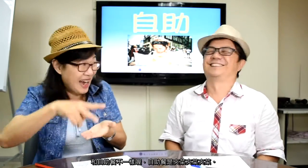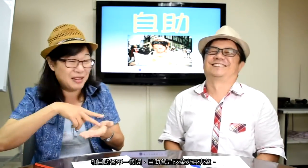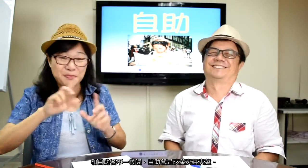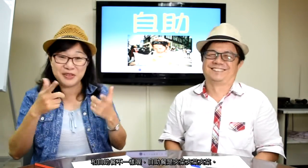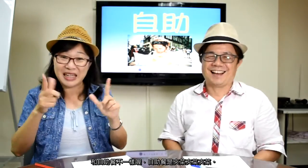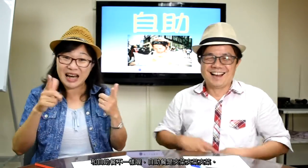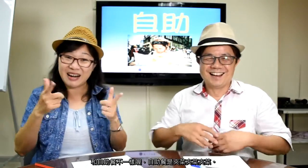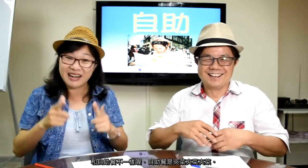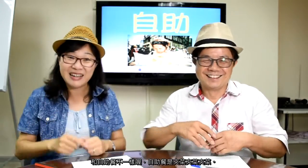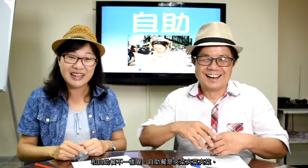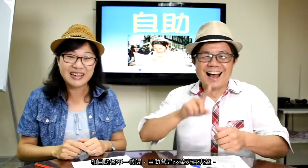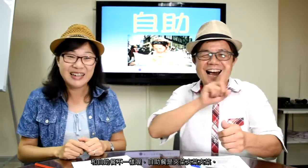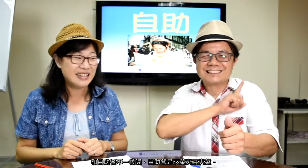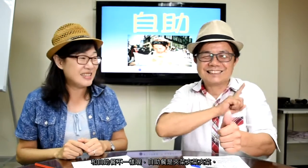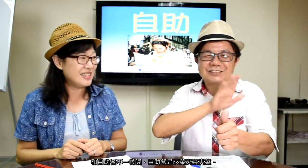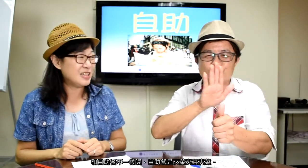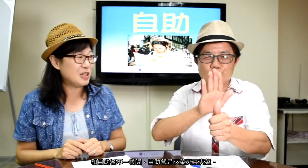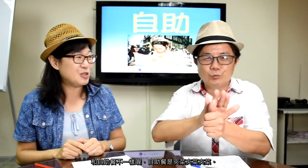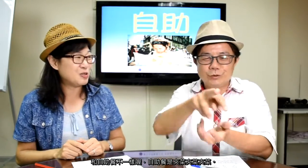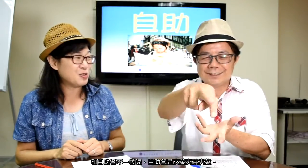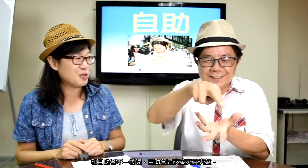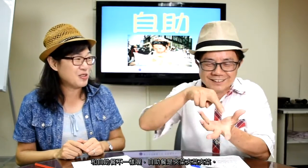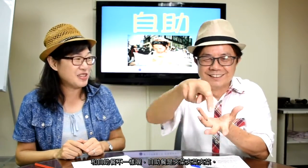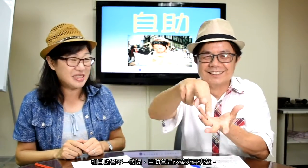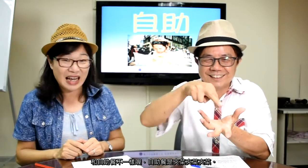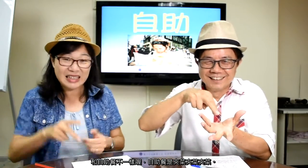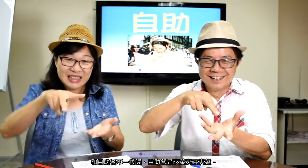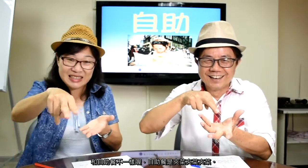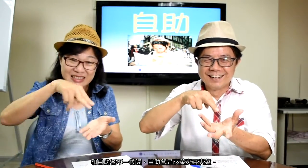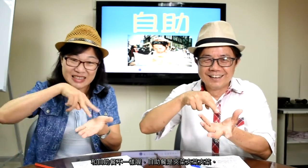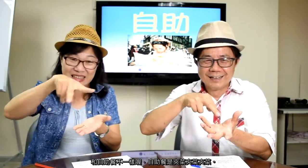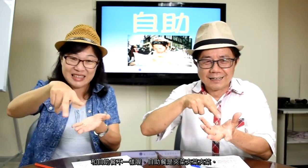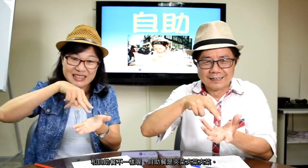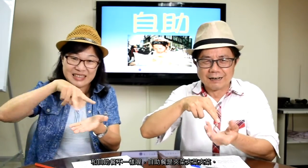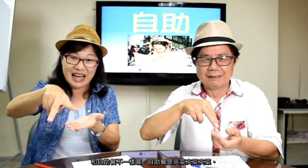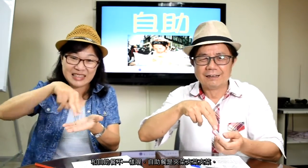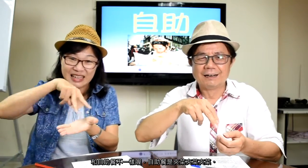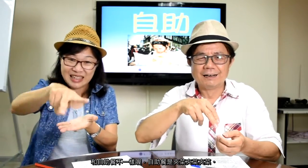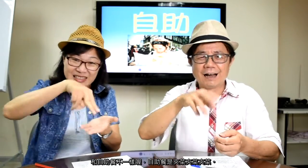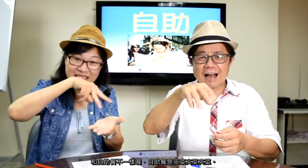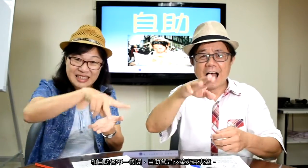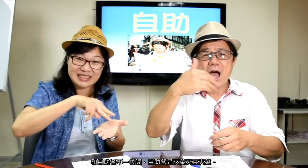餐不一样哦。自助餐是夹菜，夹菜，夹